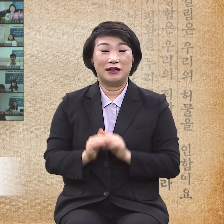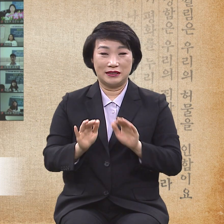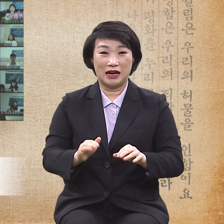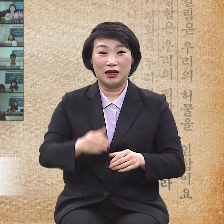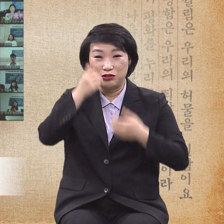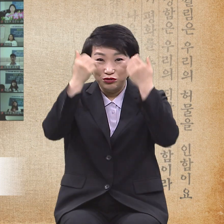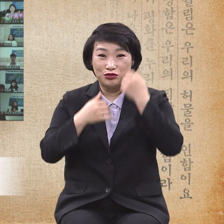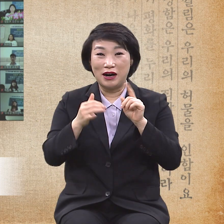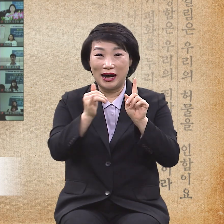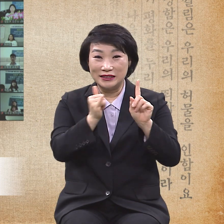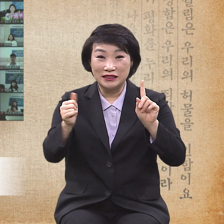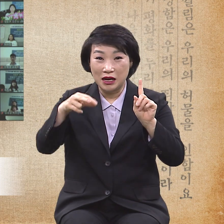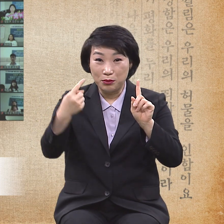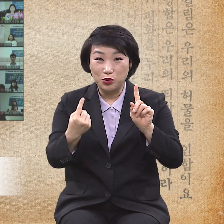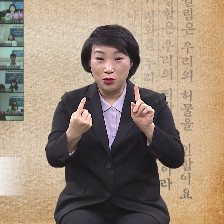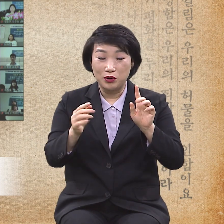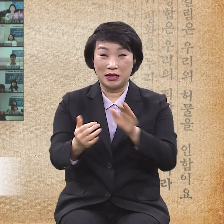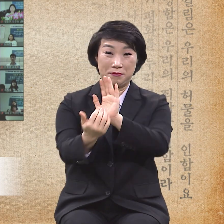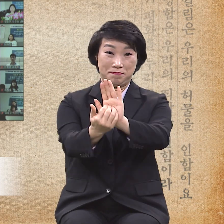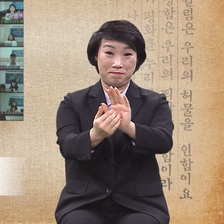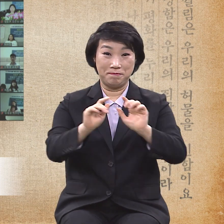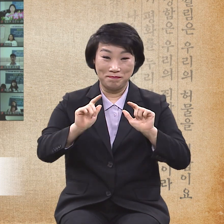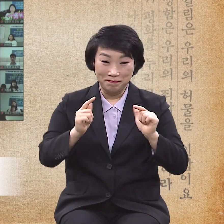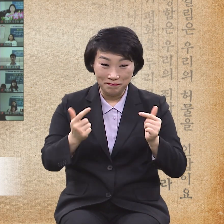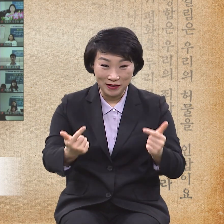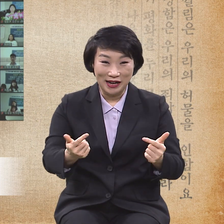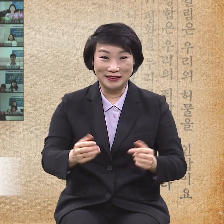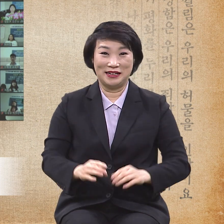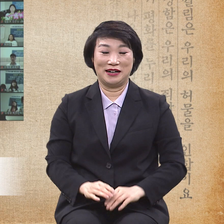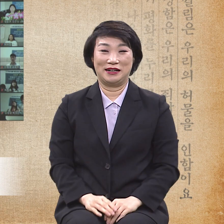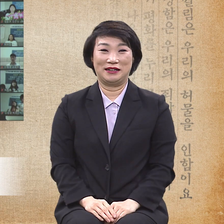단 한 사람도 제한하지 아니하시는